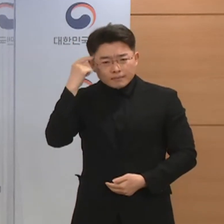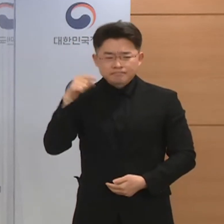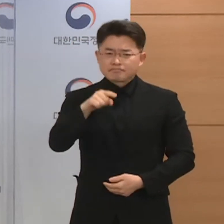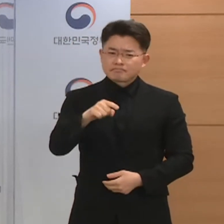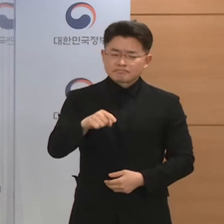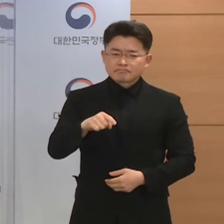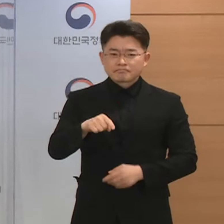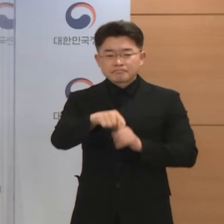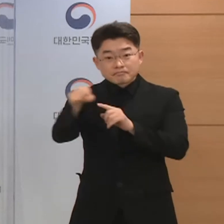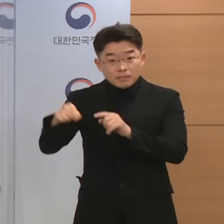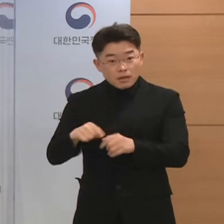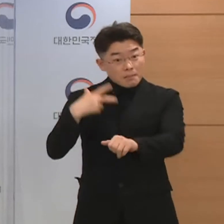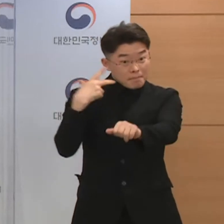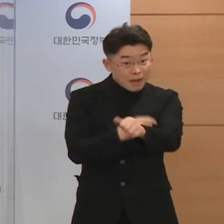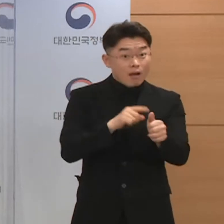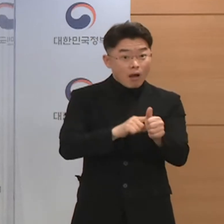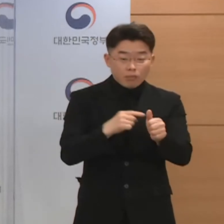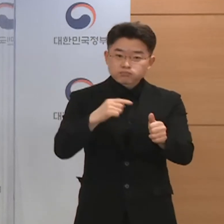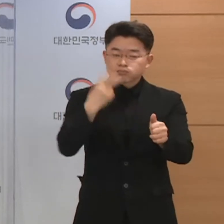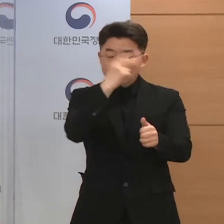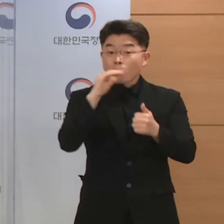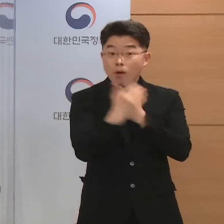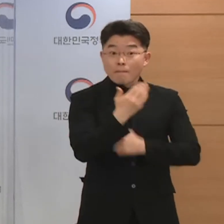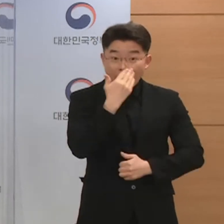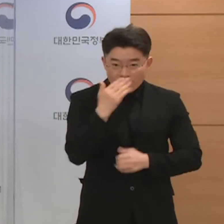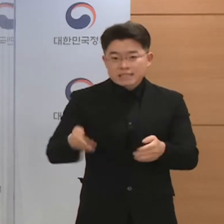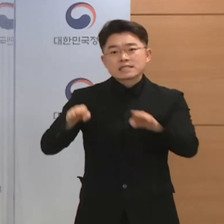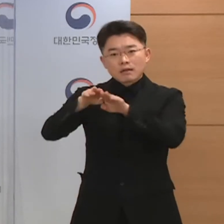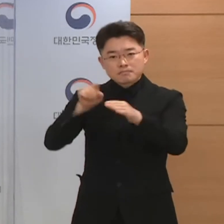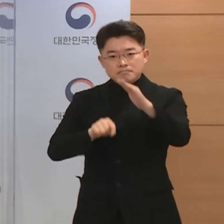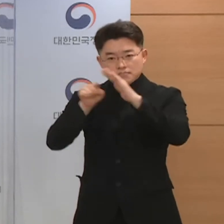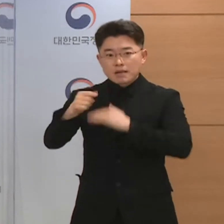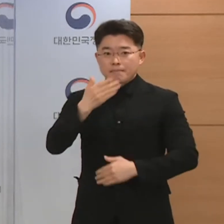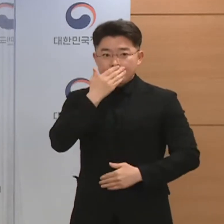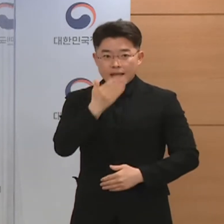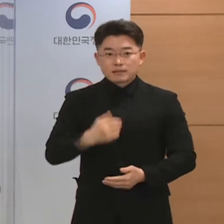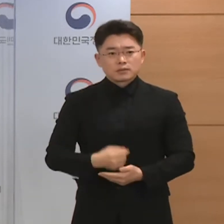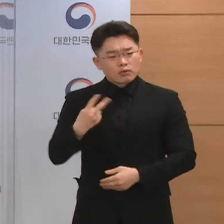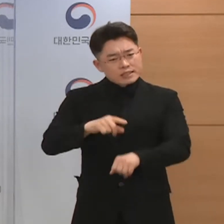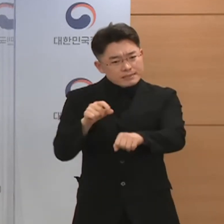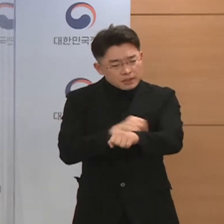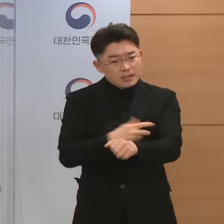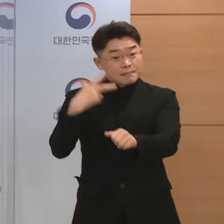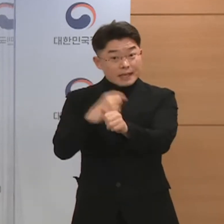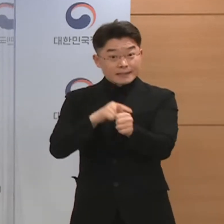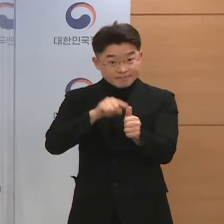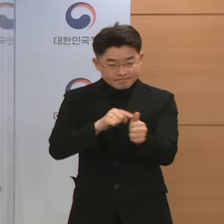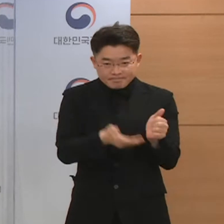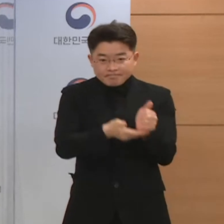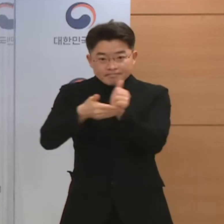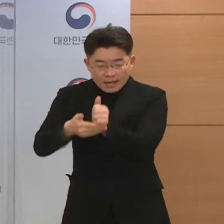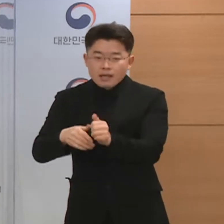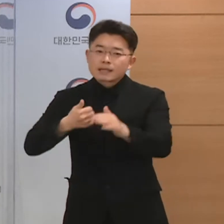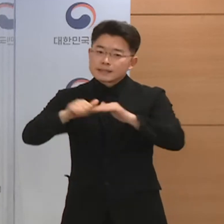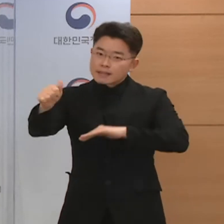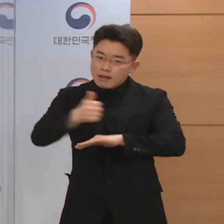경우 1차 접종을 포함한 접종자를 중심으로 운영을 하도록 독려할